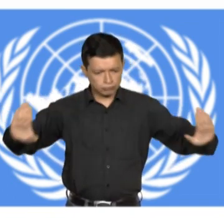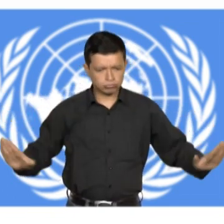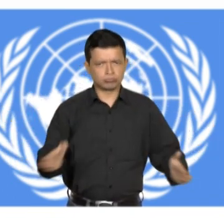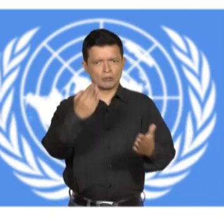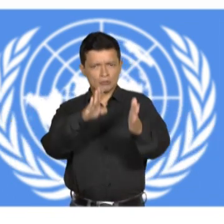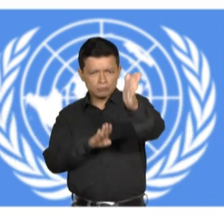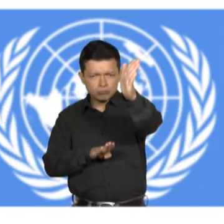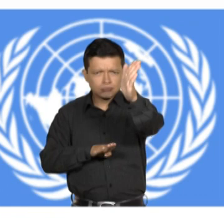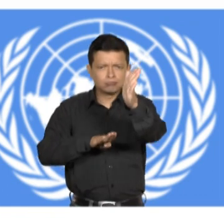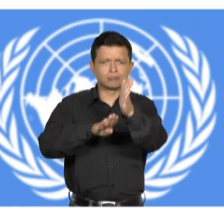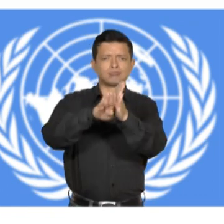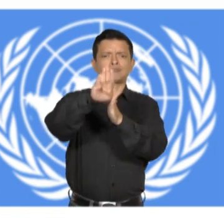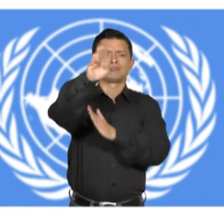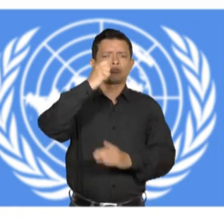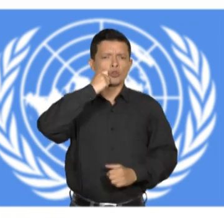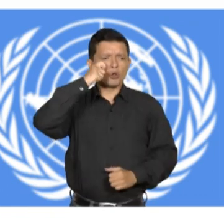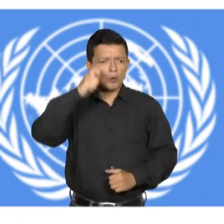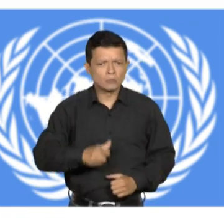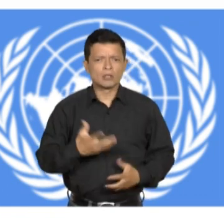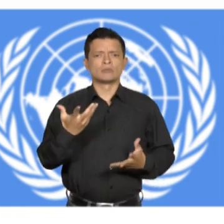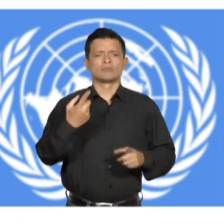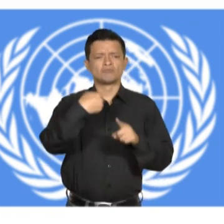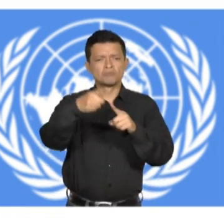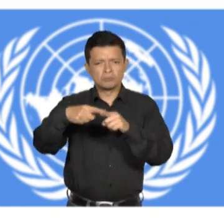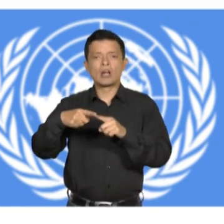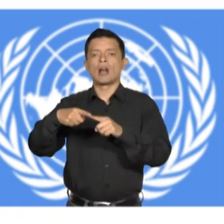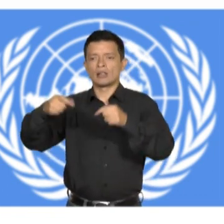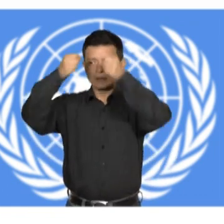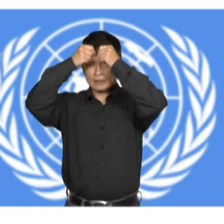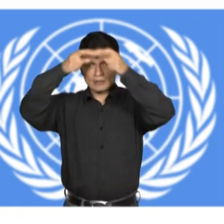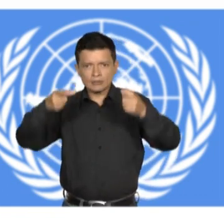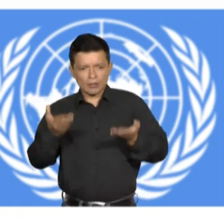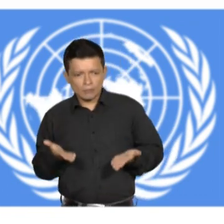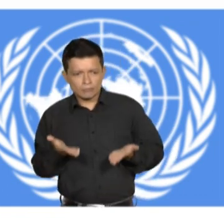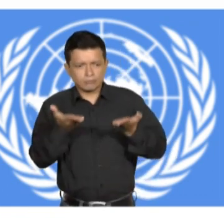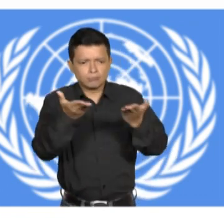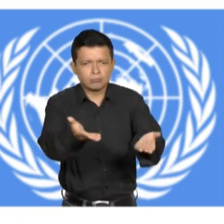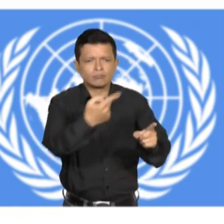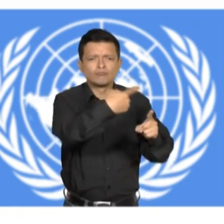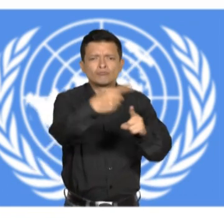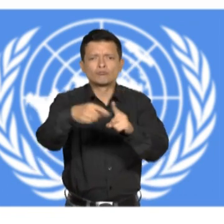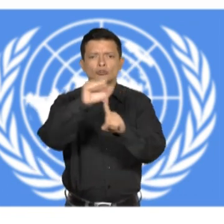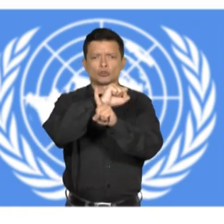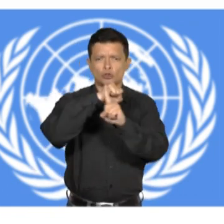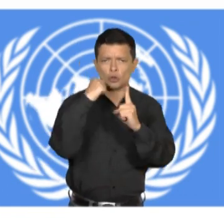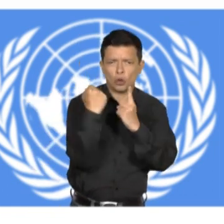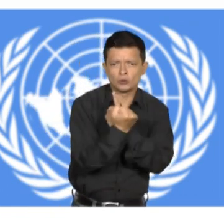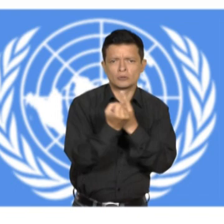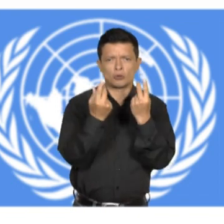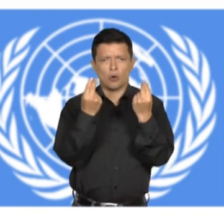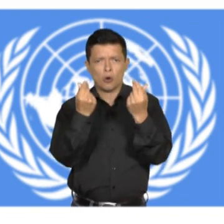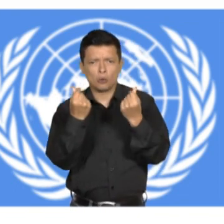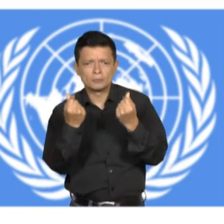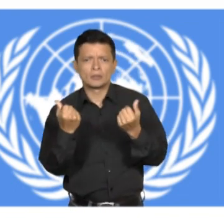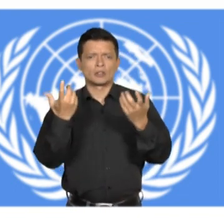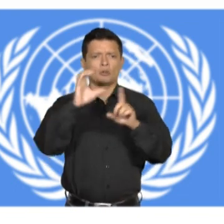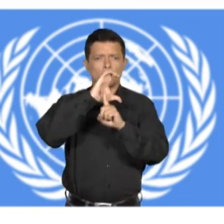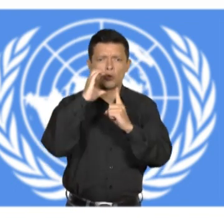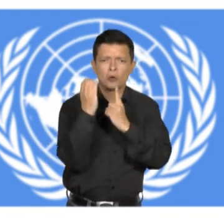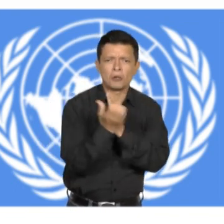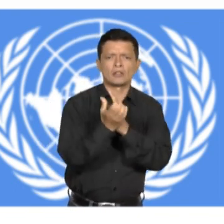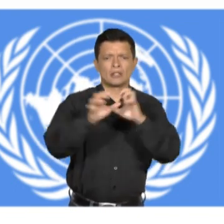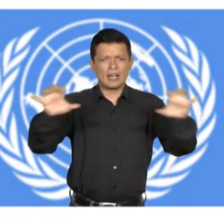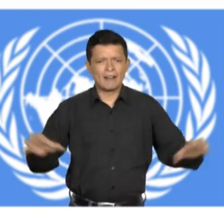estas personas y avances significativos en el desarrollo económico, social y humano de la sociedad y en